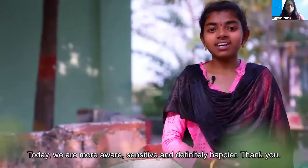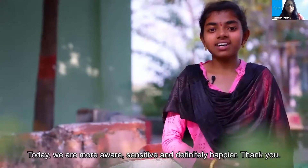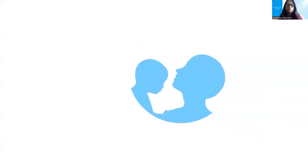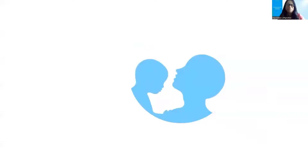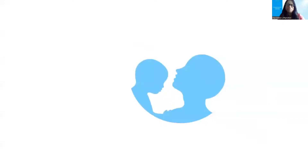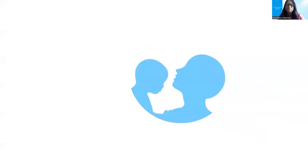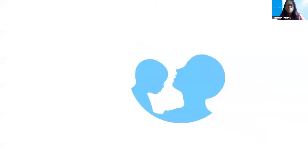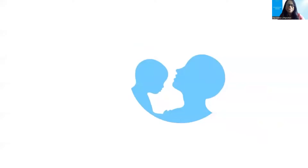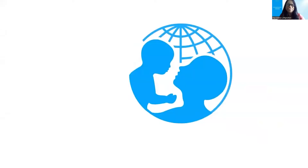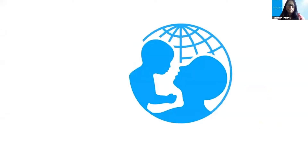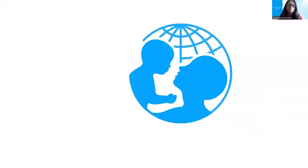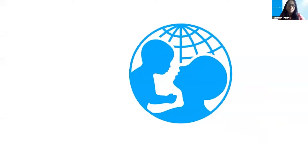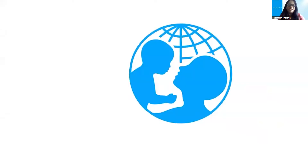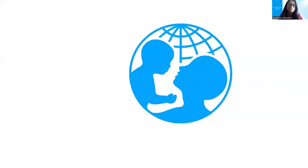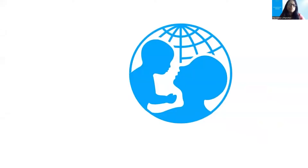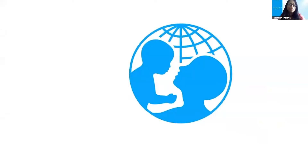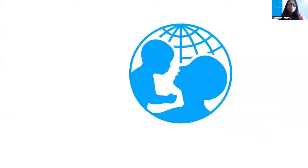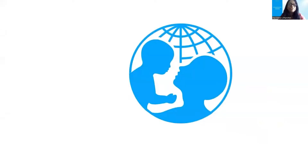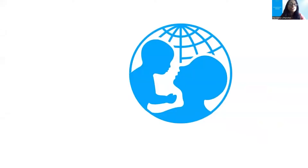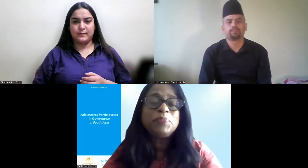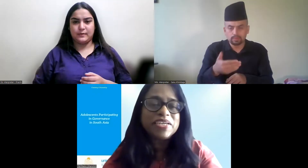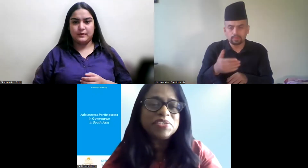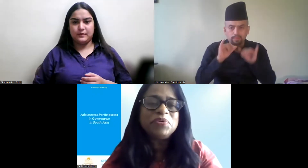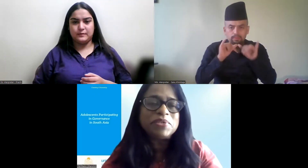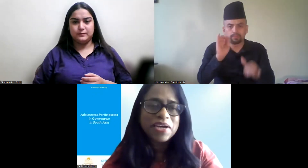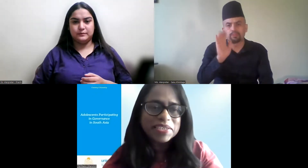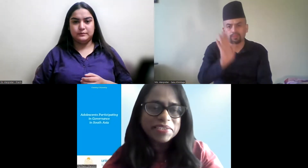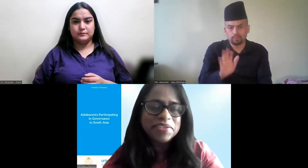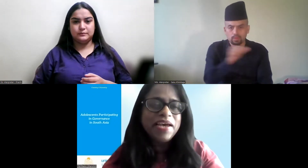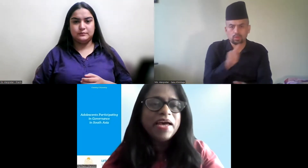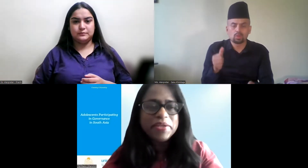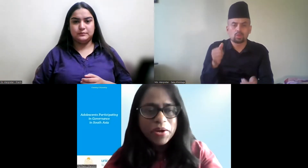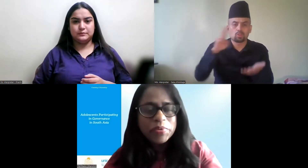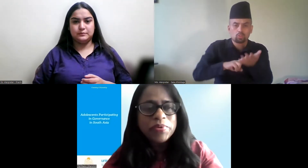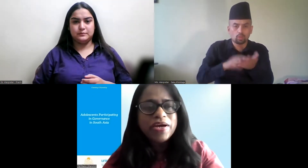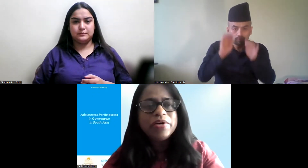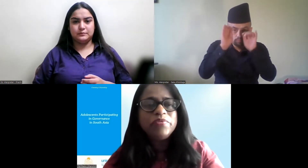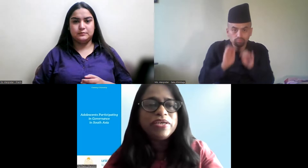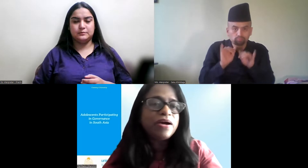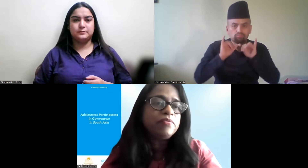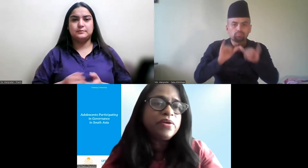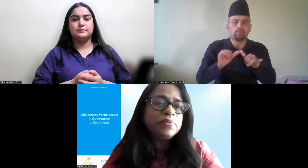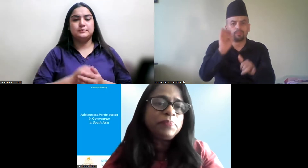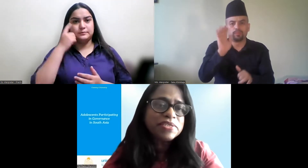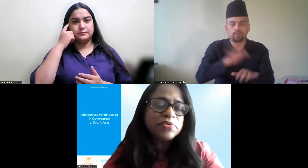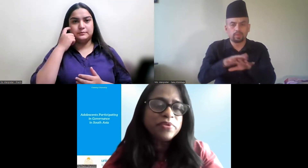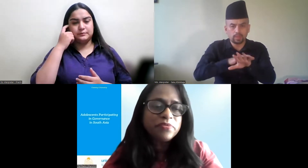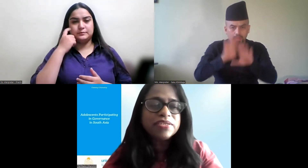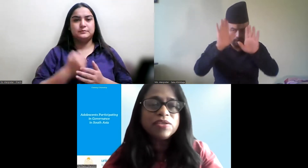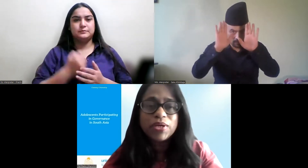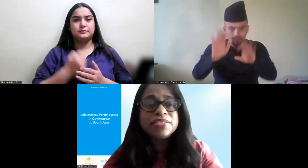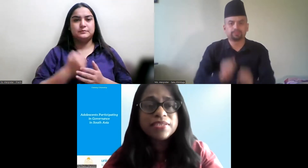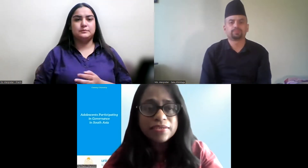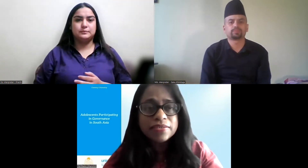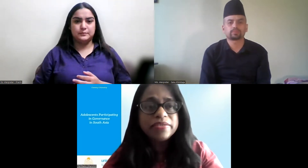धन्यवाद. Okay. So that's inspiration from a child. And now we have the pleasure of